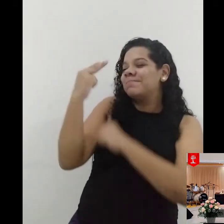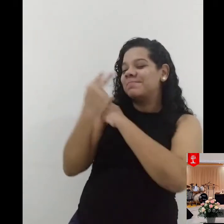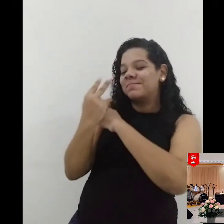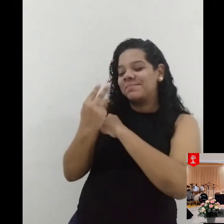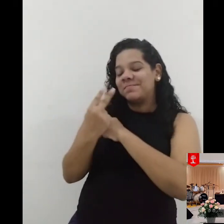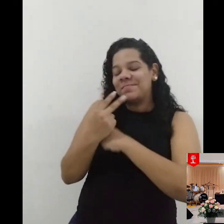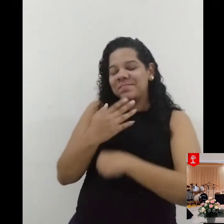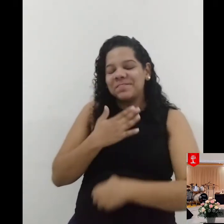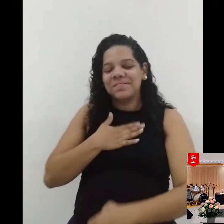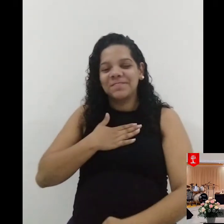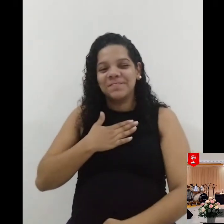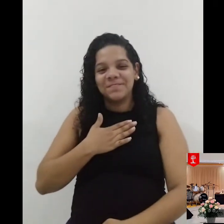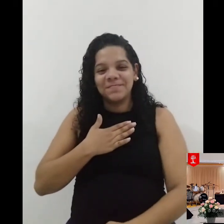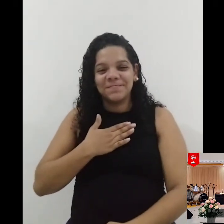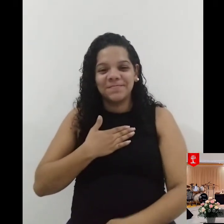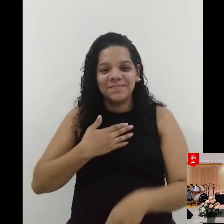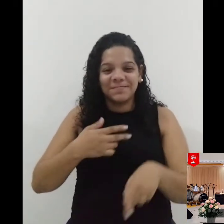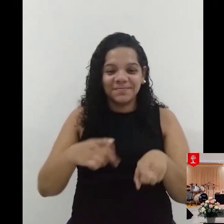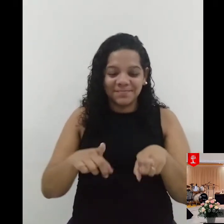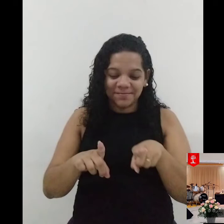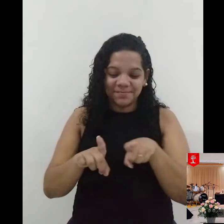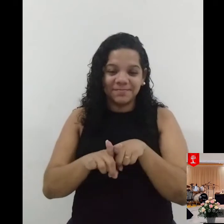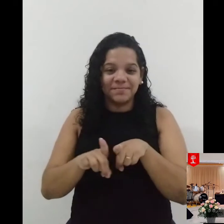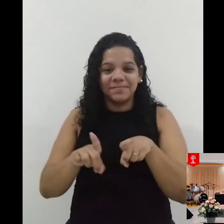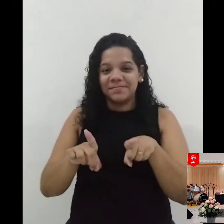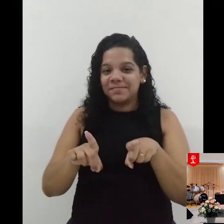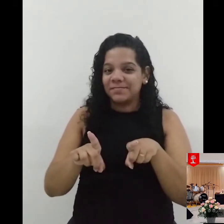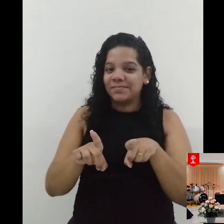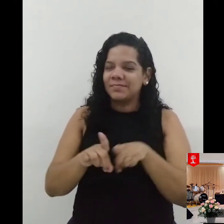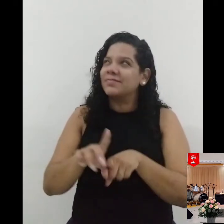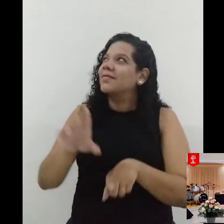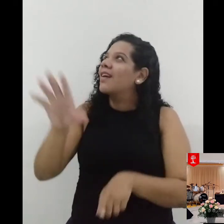releva-me, amarra-me a ti.